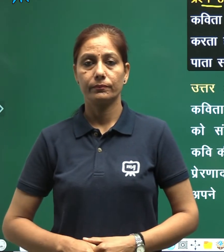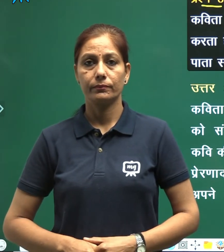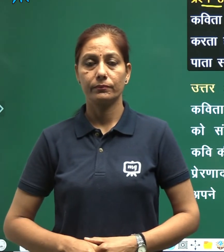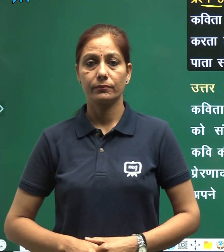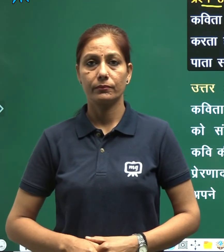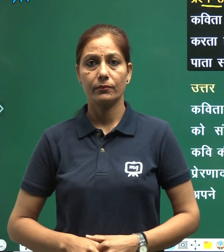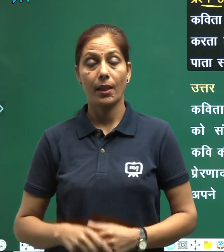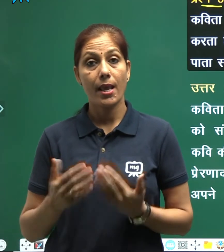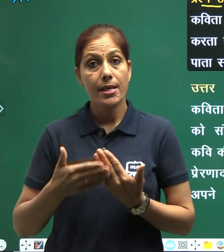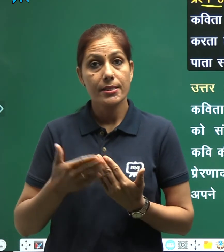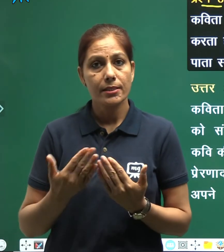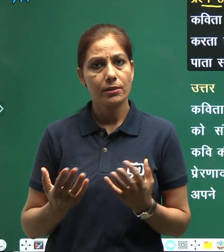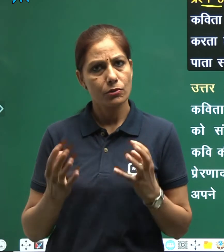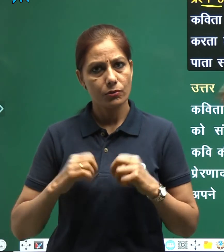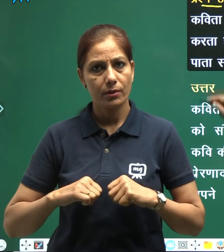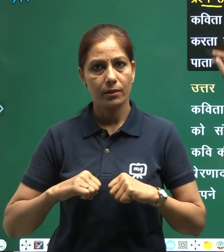सहर्ष स्वीकारा है।